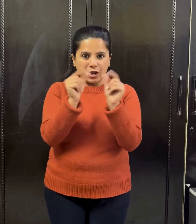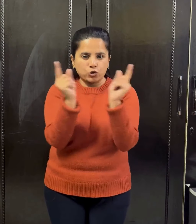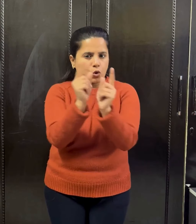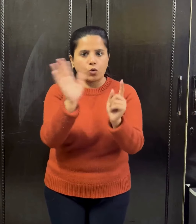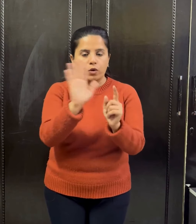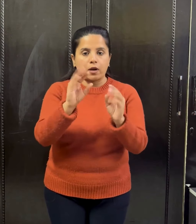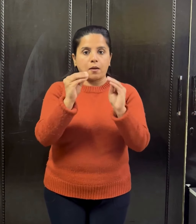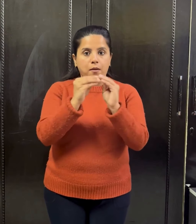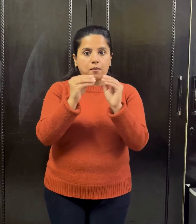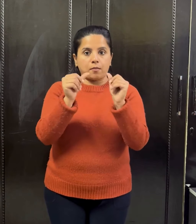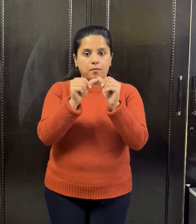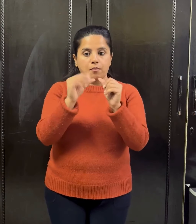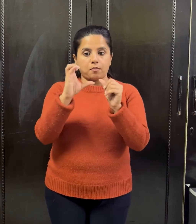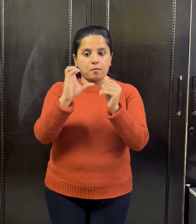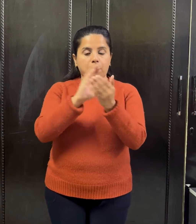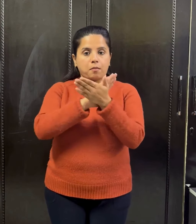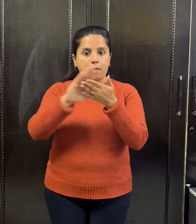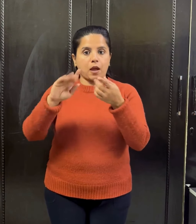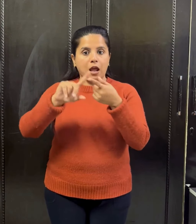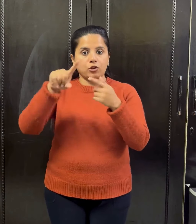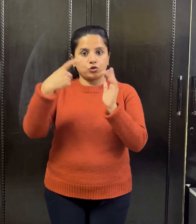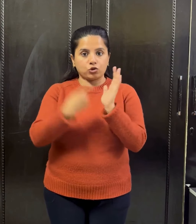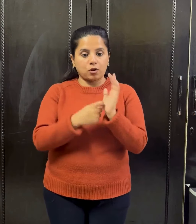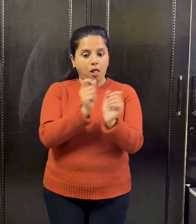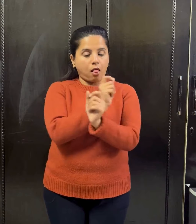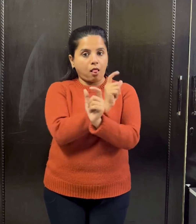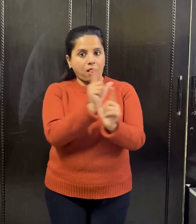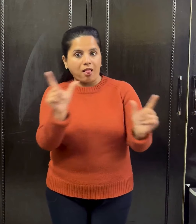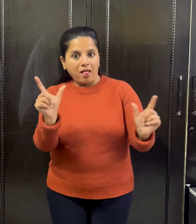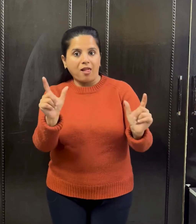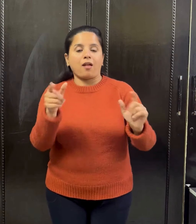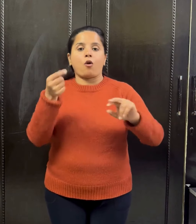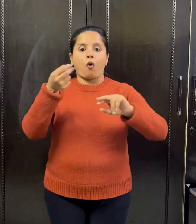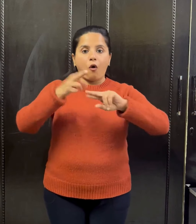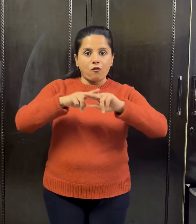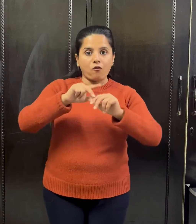बैचलर ऑफ आर्ट्स और इंग्लिश ऑनर्स के लिए इंग्लिश ऑनर्स ही लिखें।